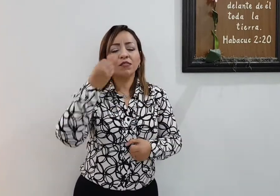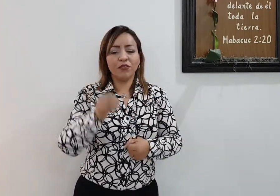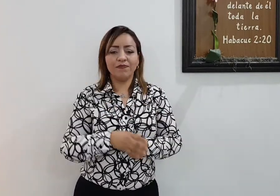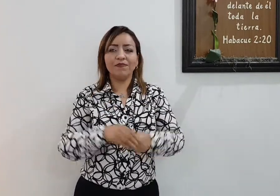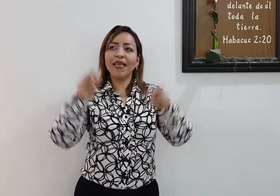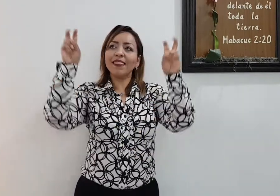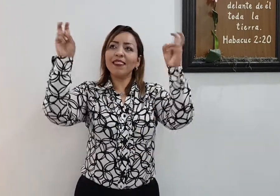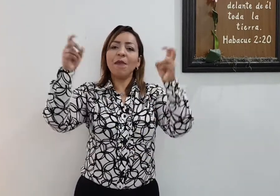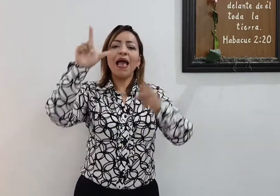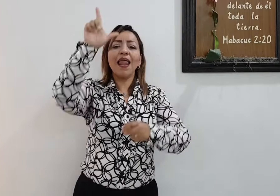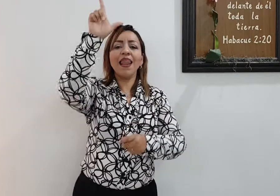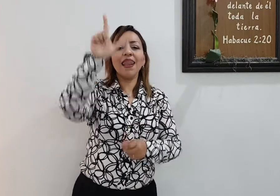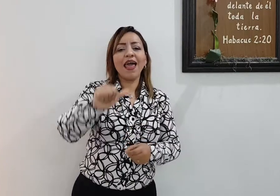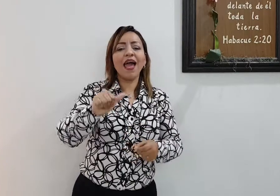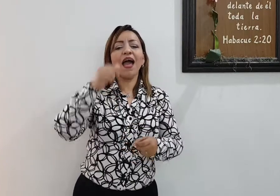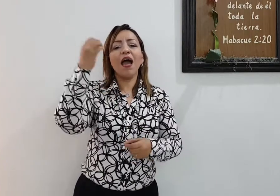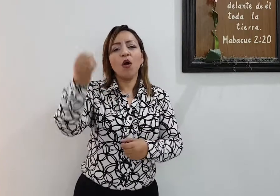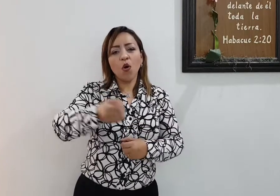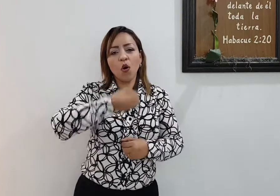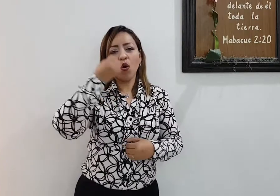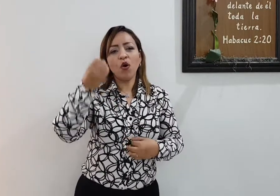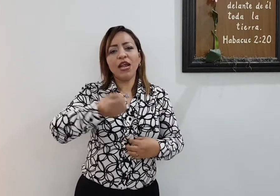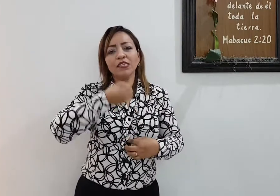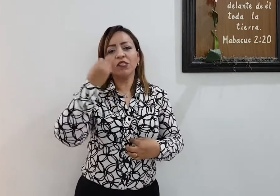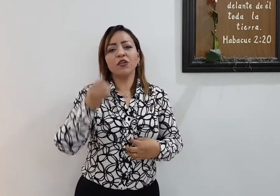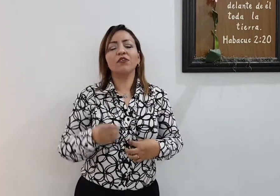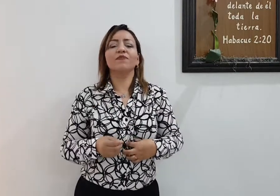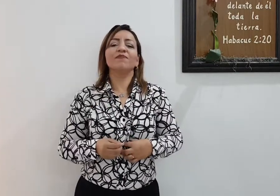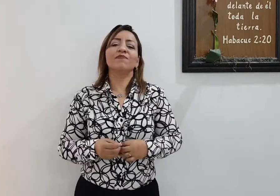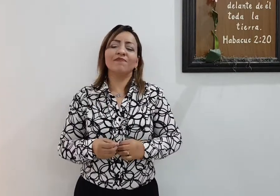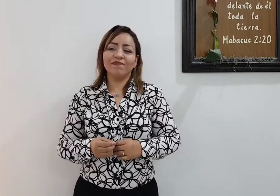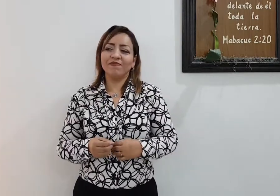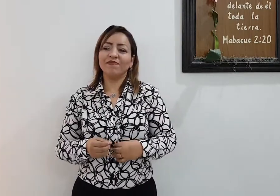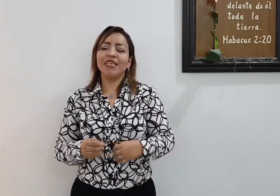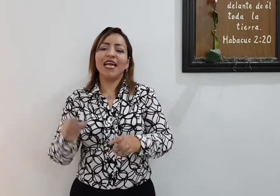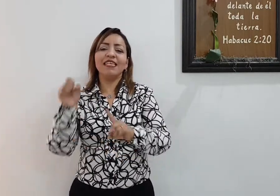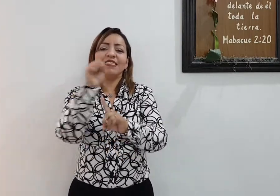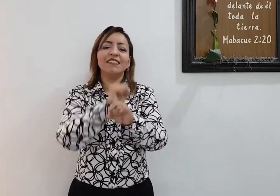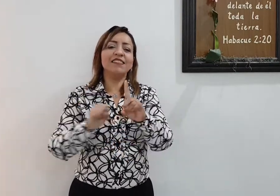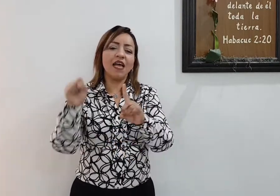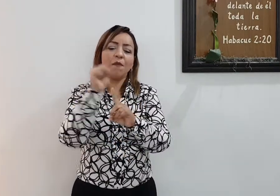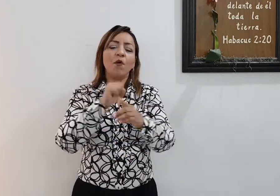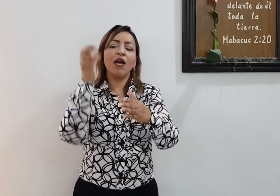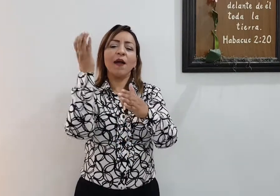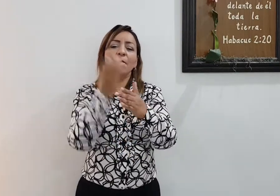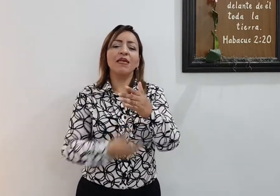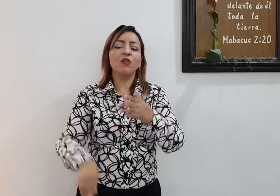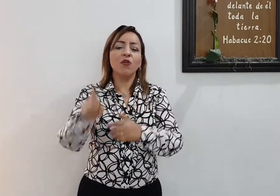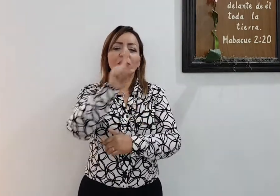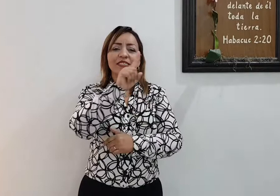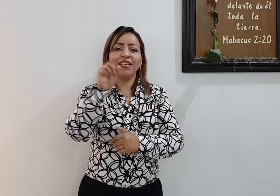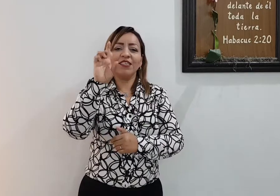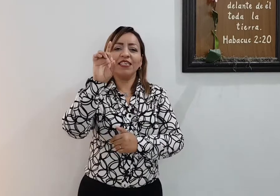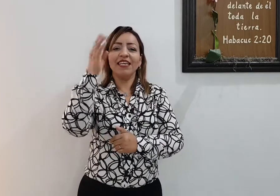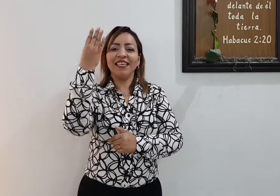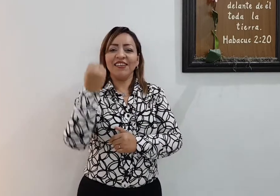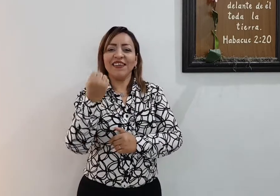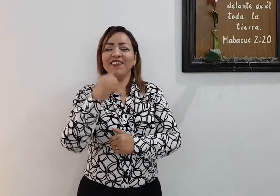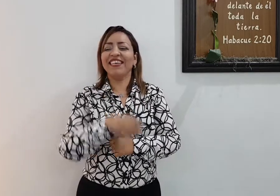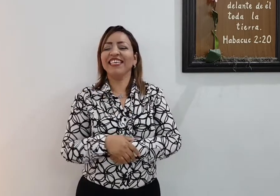¿verdad? Se acaba de cumplir el Salmo 139. Todavía no está la palabra ni lengua y aquí Gary ya la sabe. Ya le había